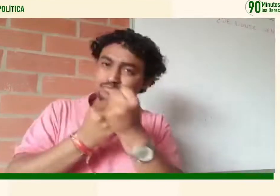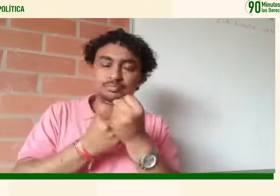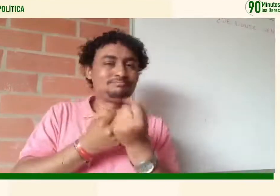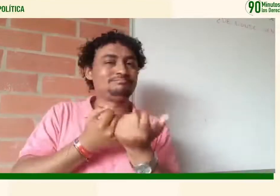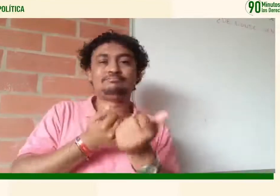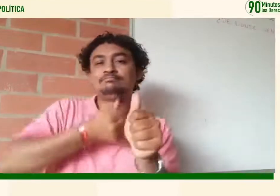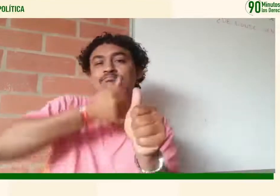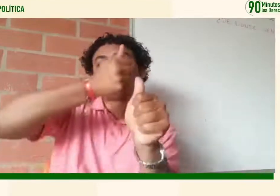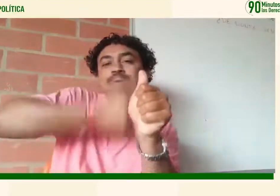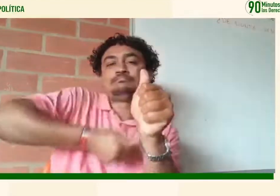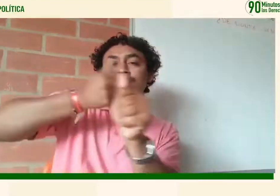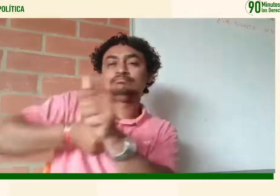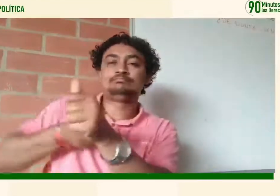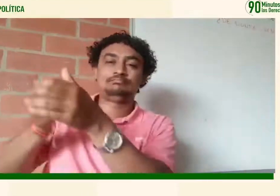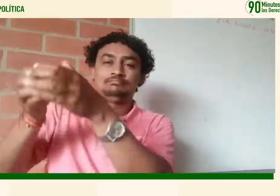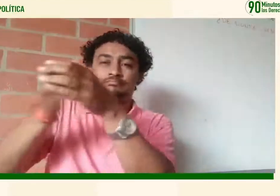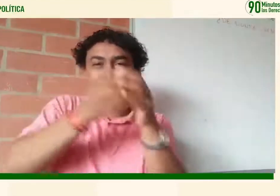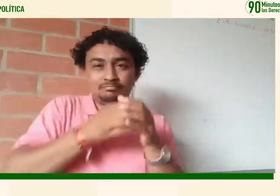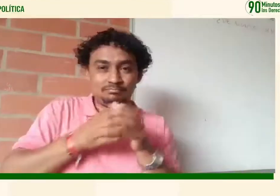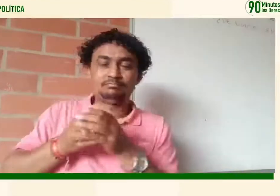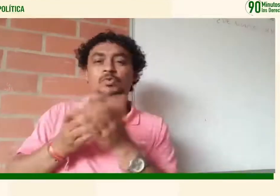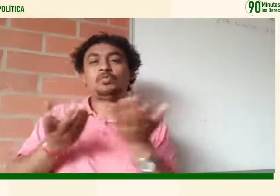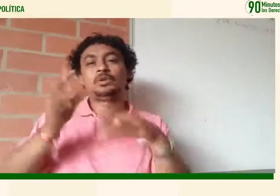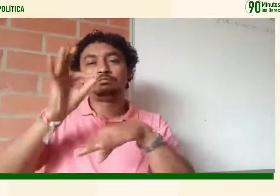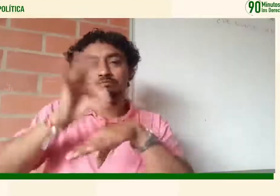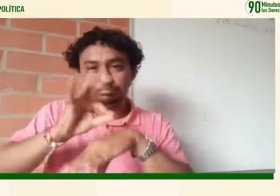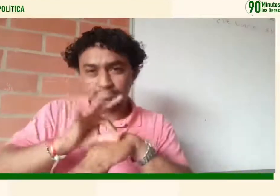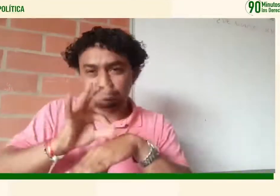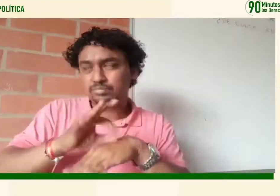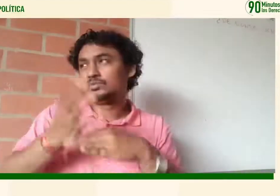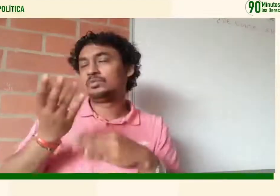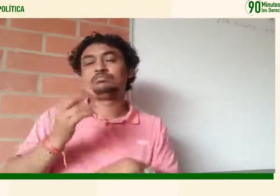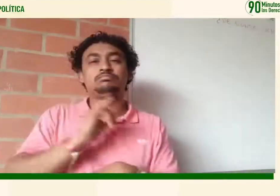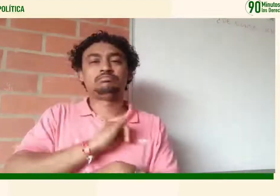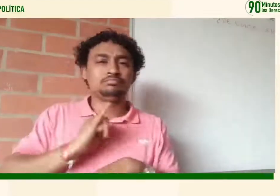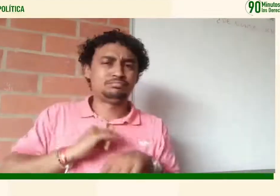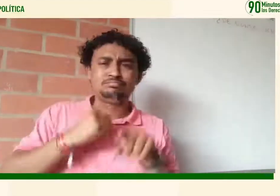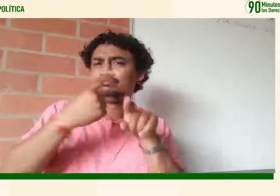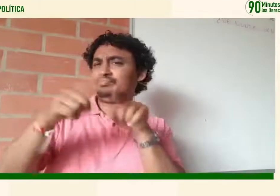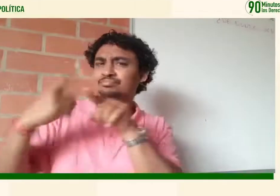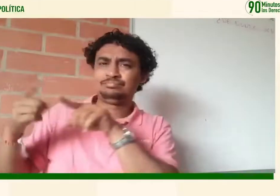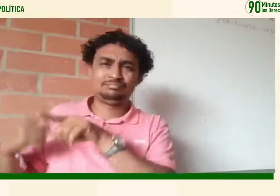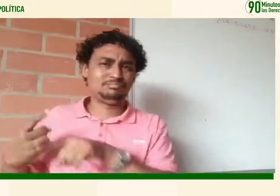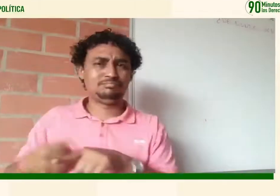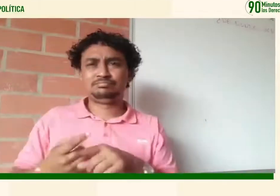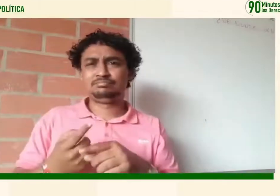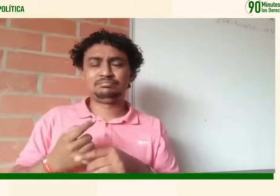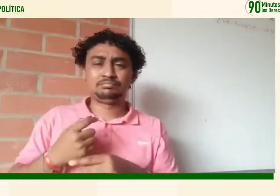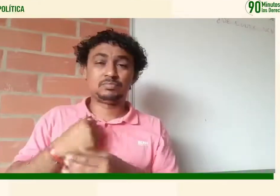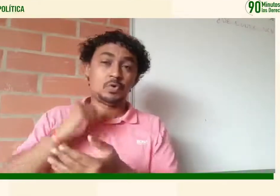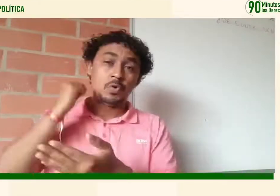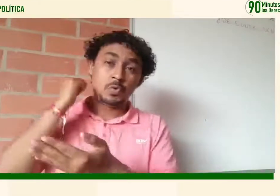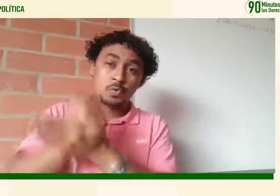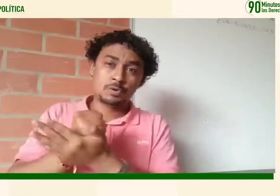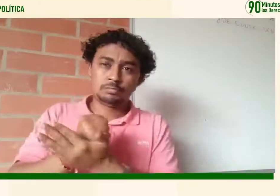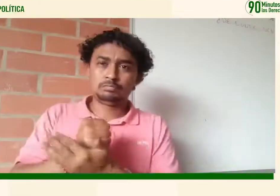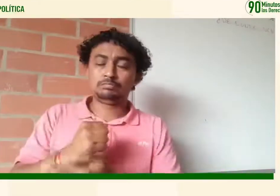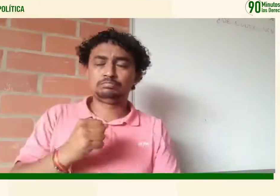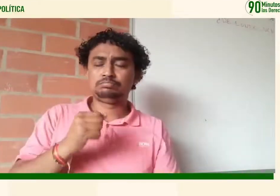decidirlo eso es parte de cada asociación o fundación o asociación independiente no